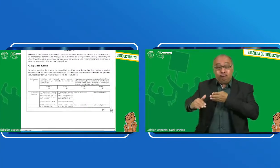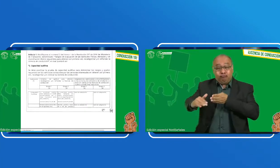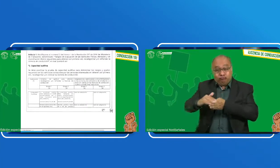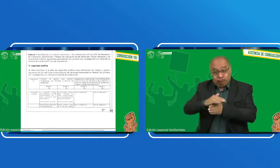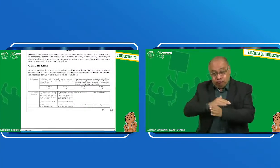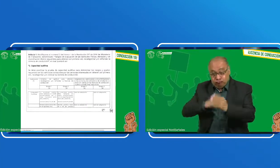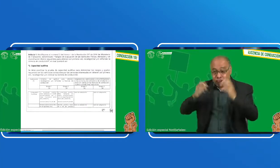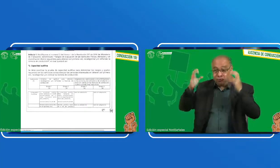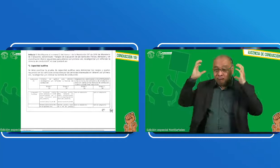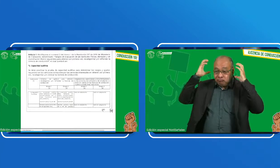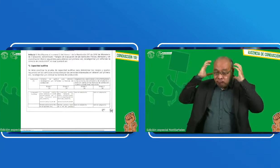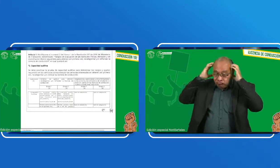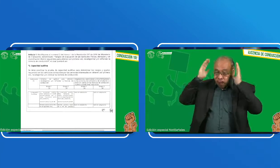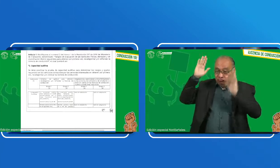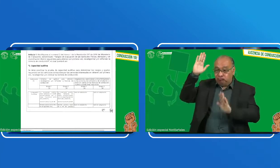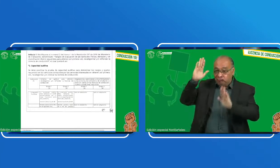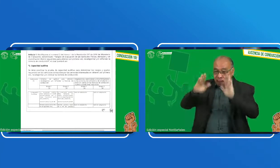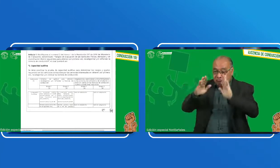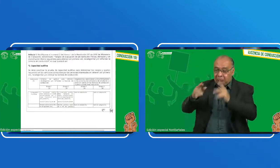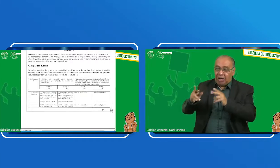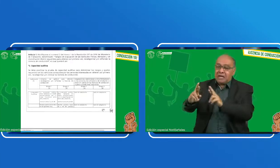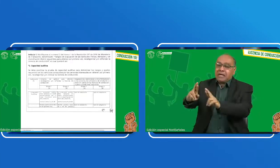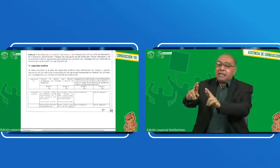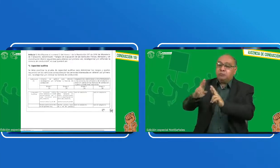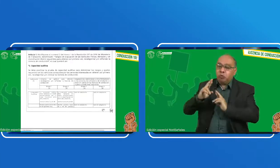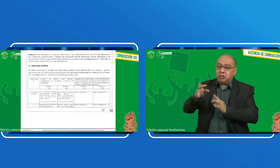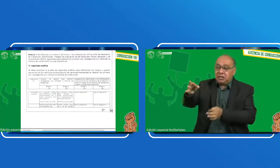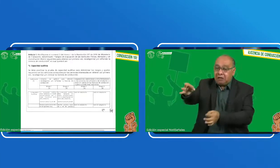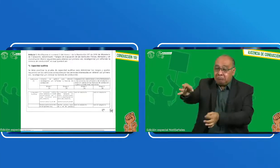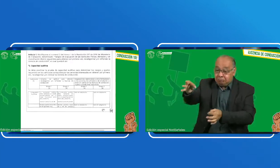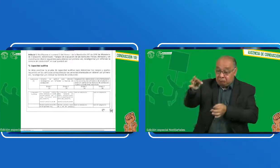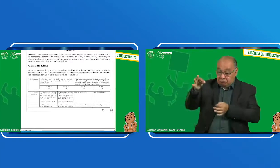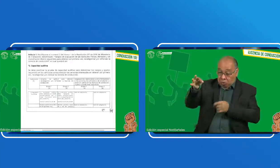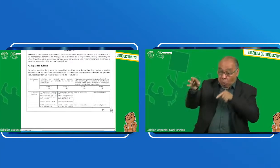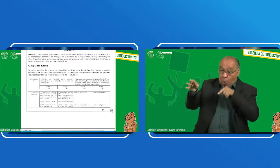hacer unas adecuaciones en los espejos, ¿no?